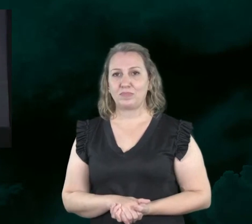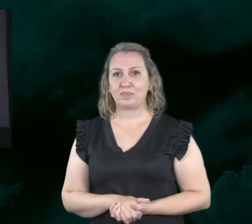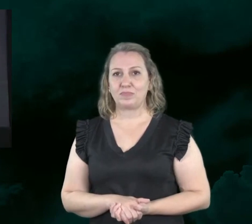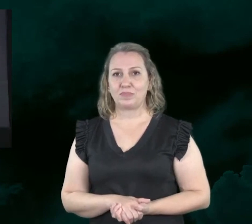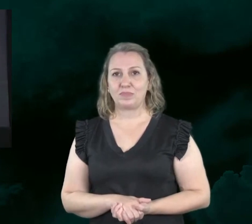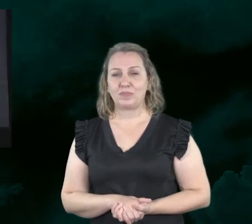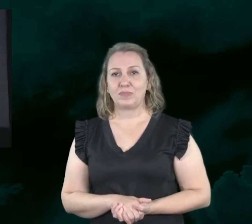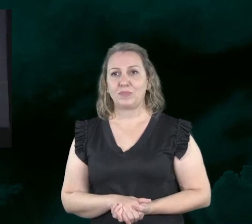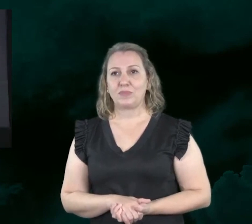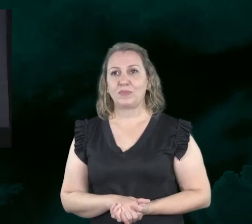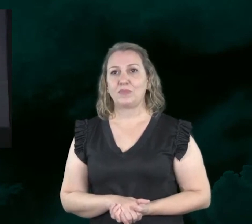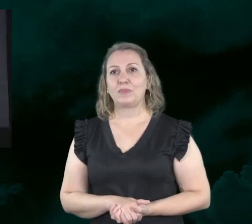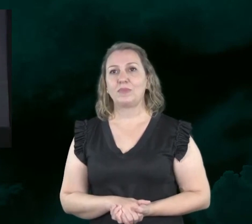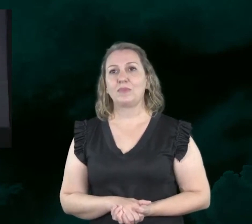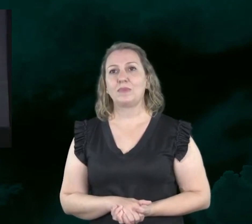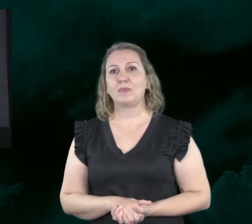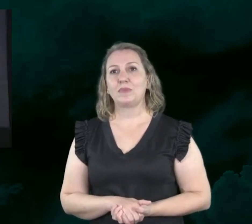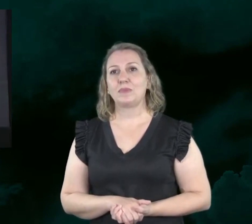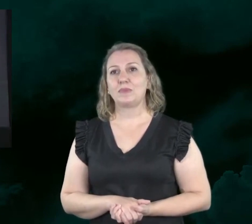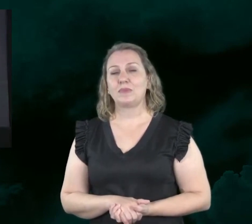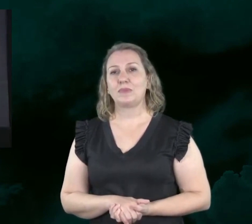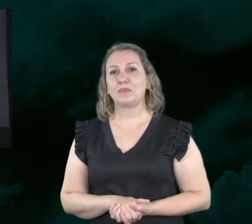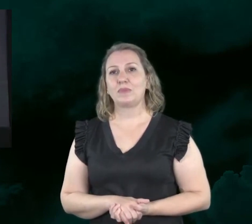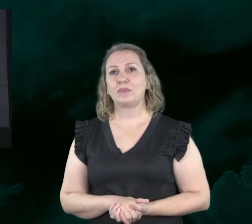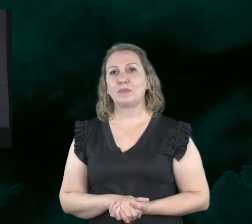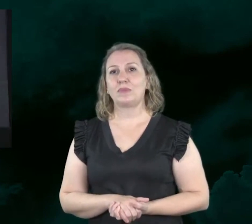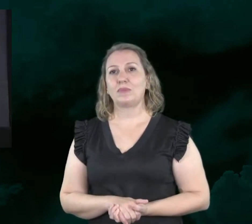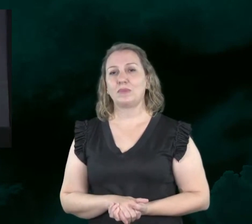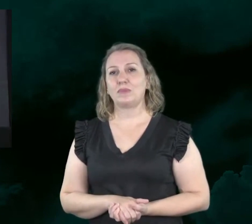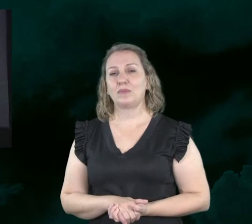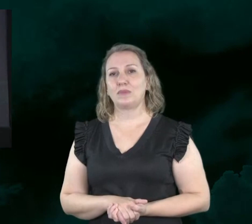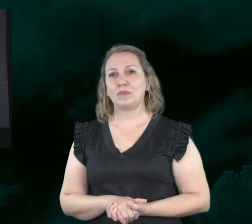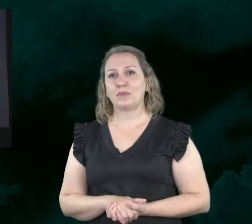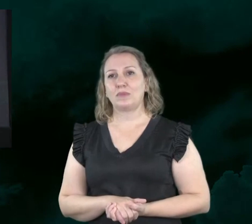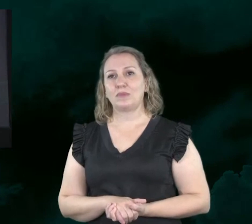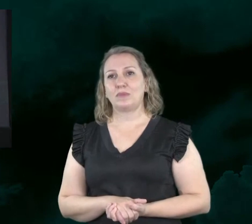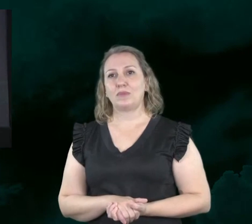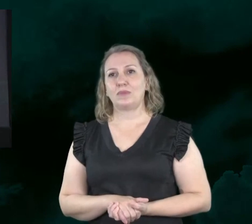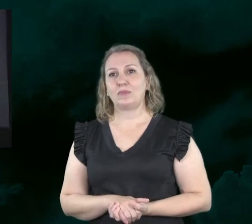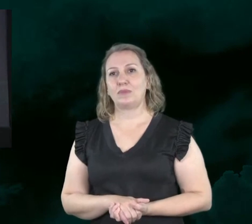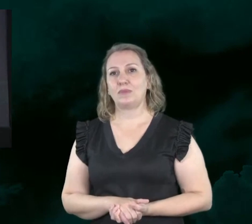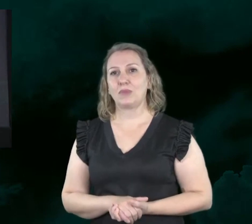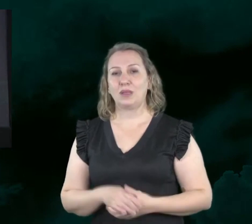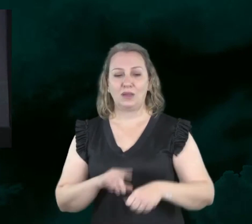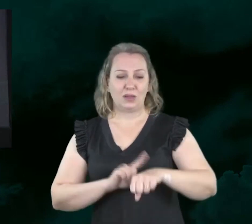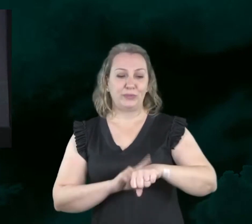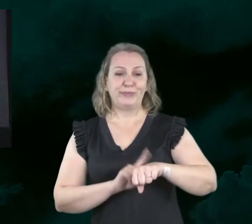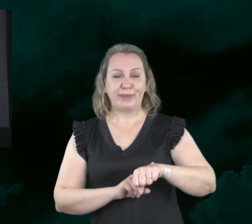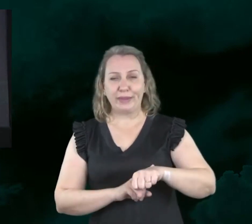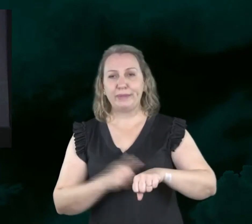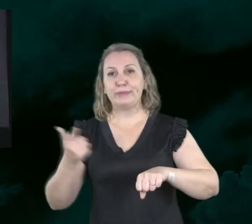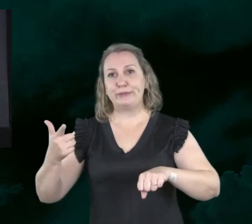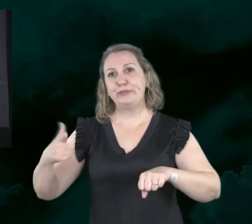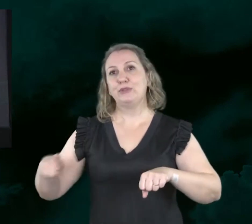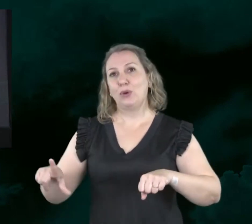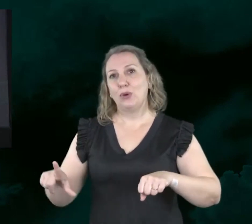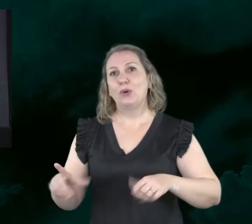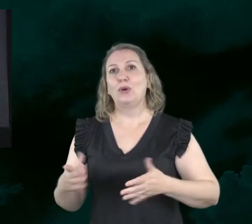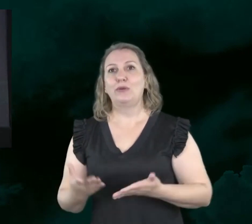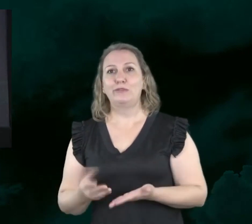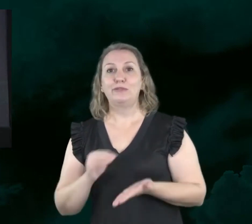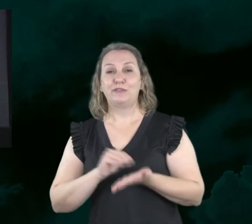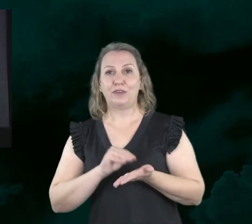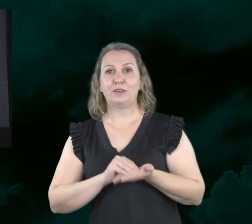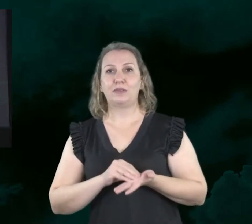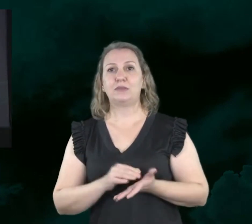bem. Bom, eu de novo estou meio perdido no tempo. Eu vou correr um pouco.